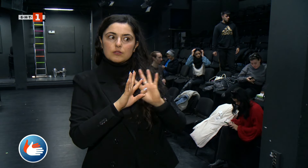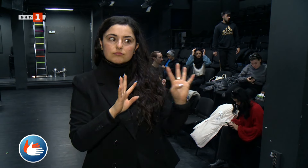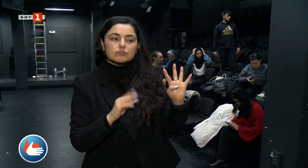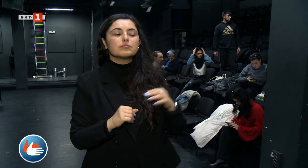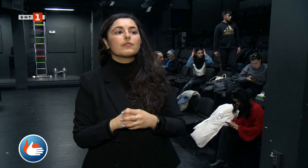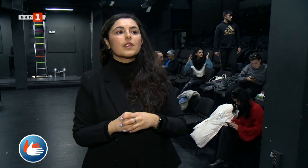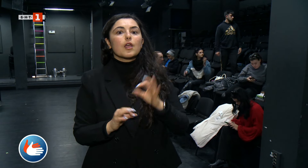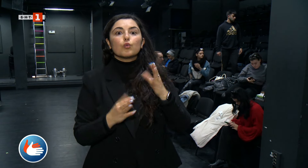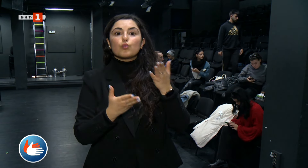студенти.